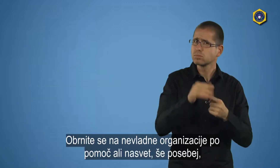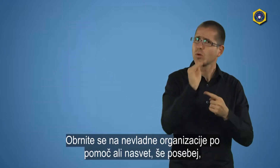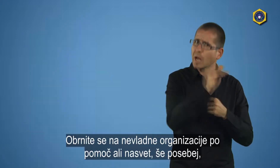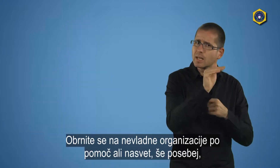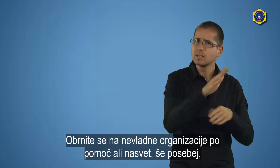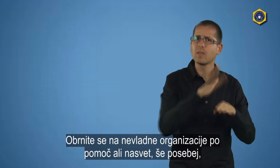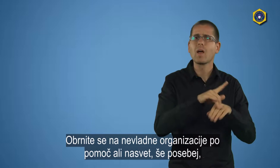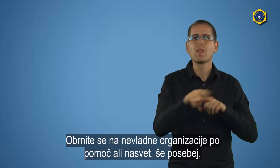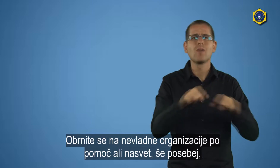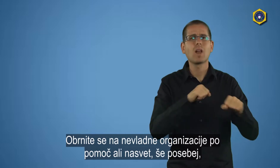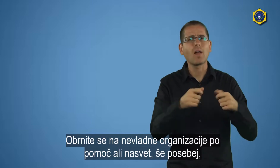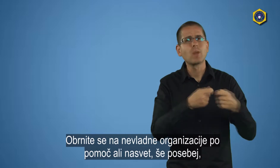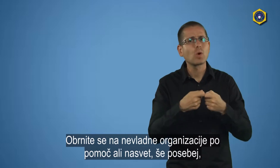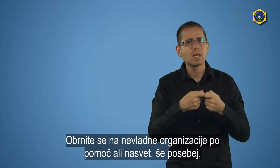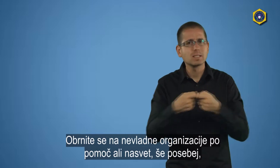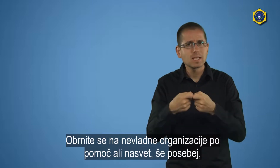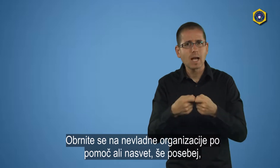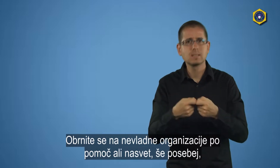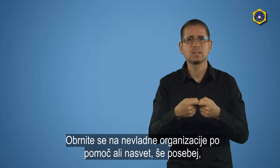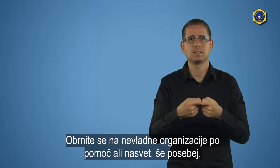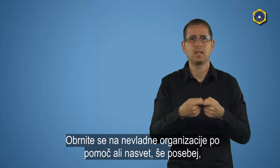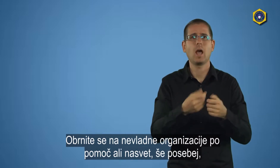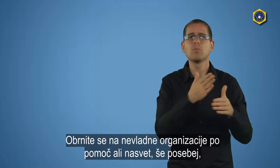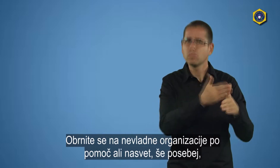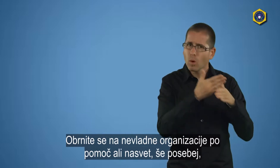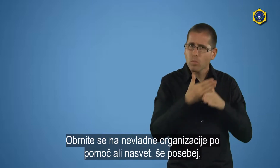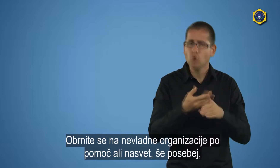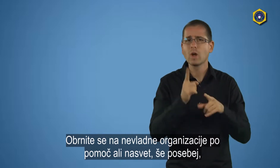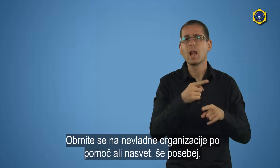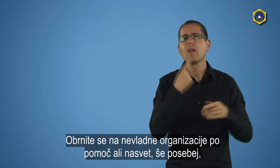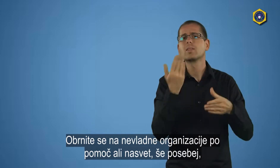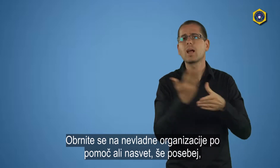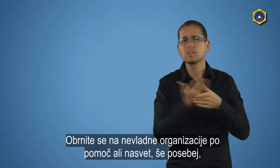Obrnite se na nevladne organizacije po pomoč ali nasvet, še